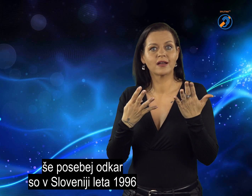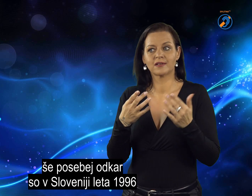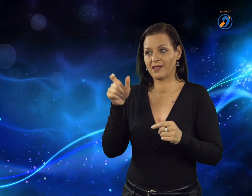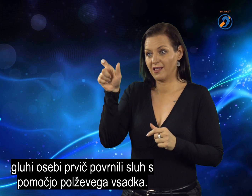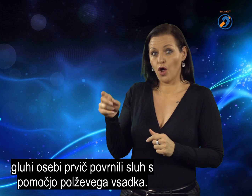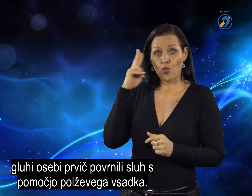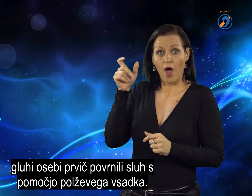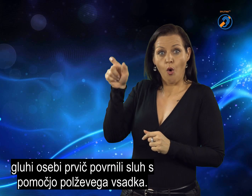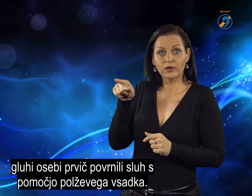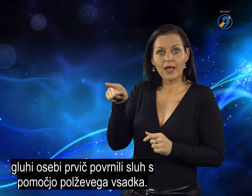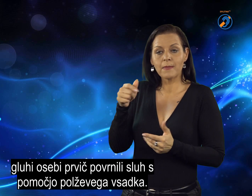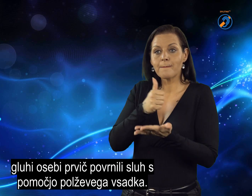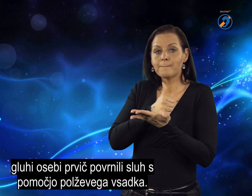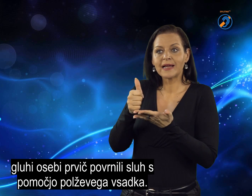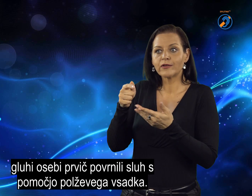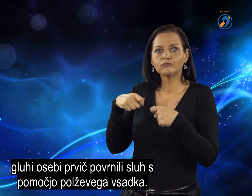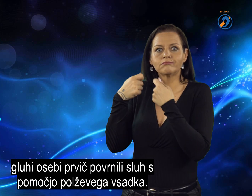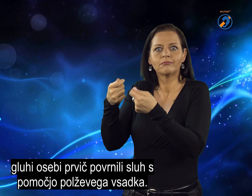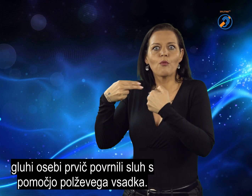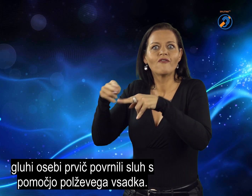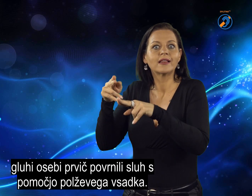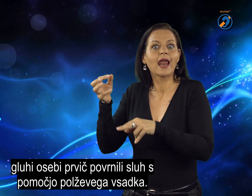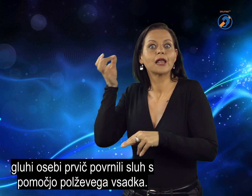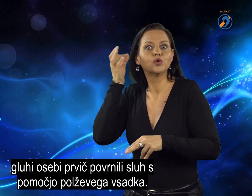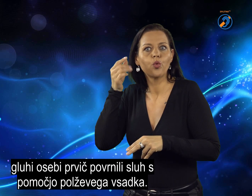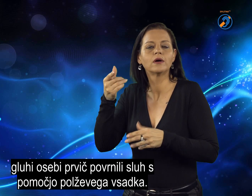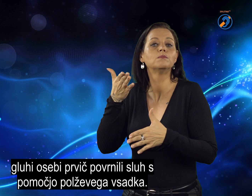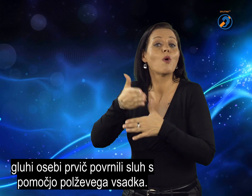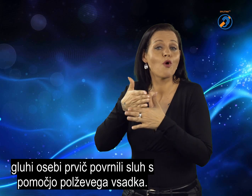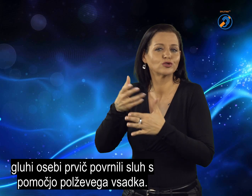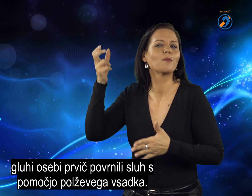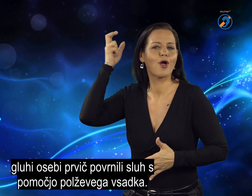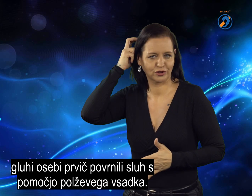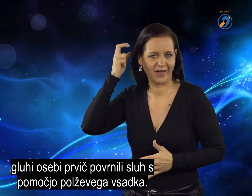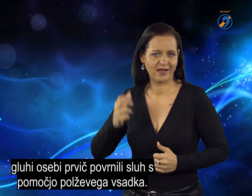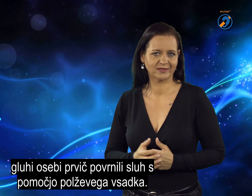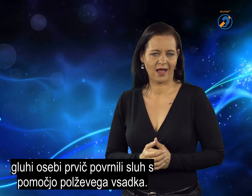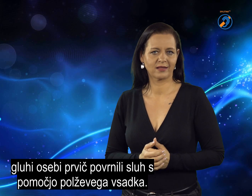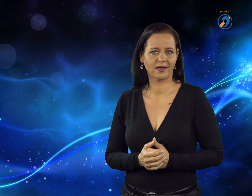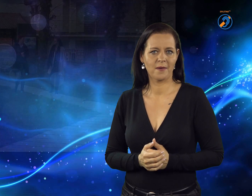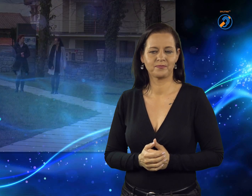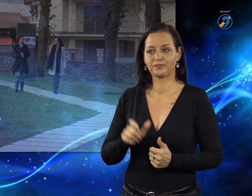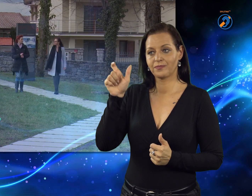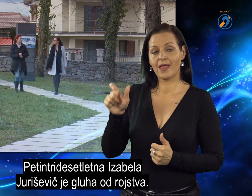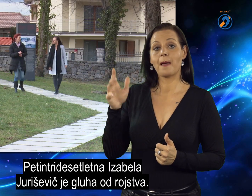1996 gluhi osebi prvič povrnili sluh s pomočjo polževega vsadka.